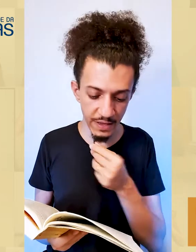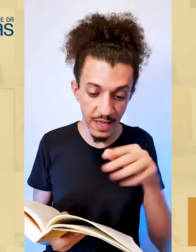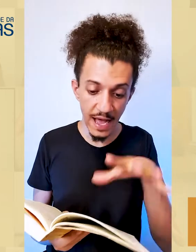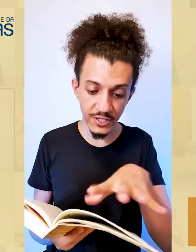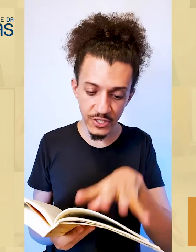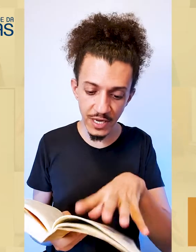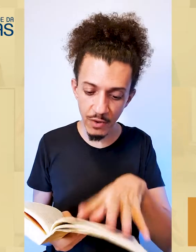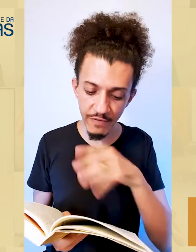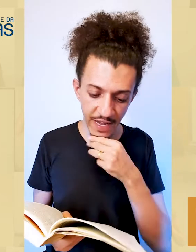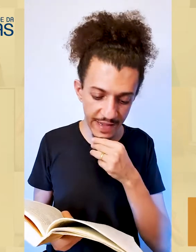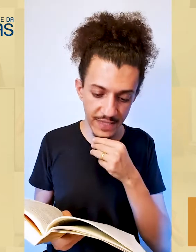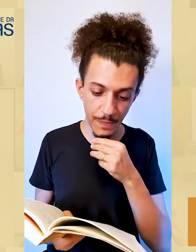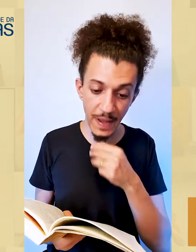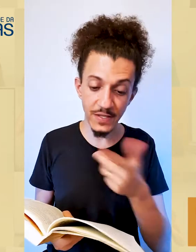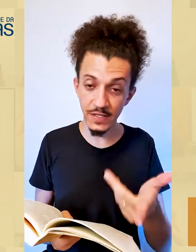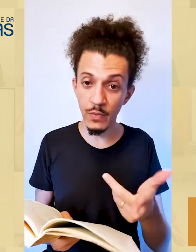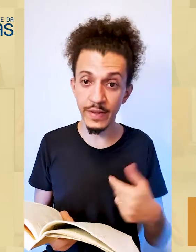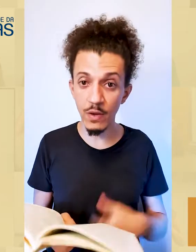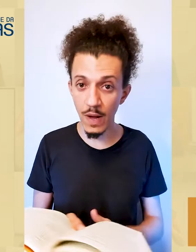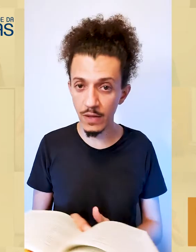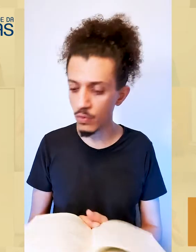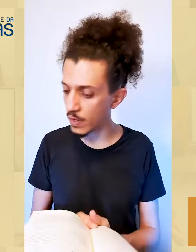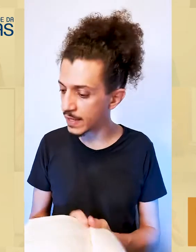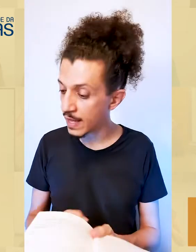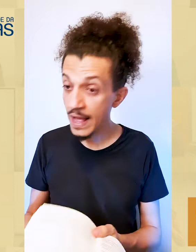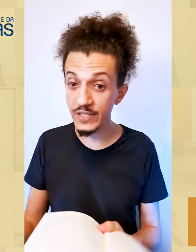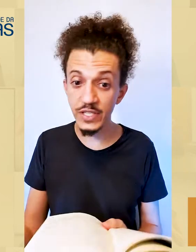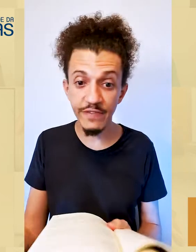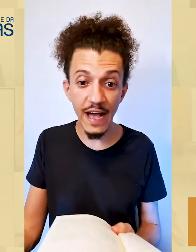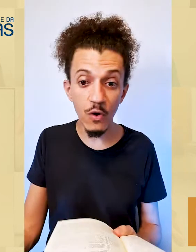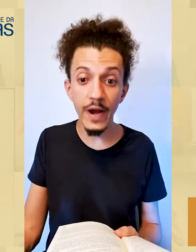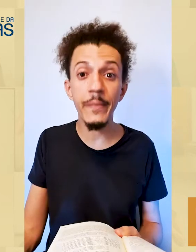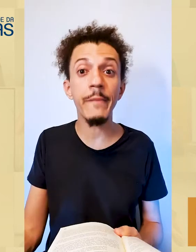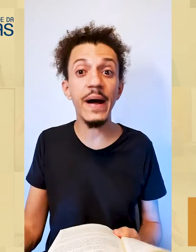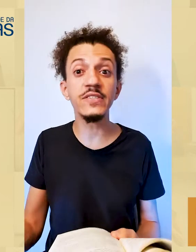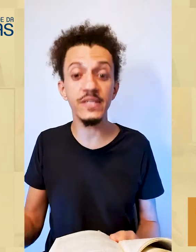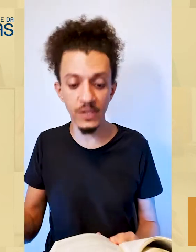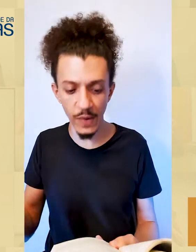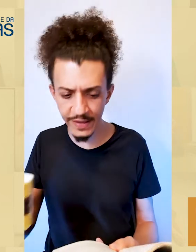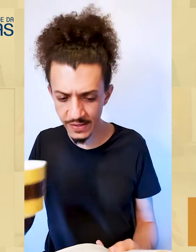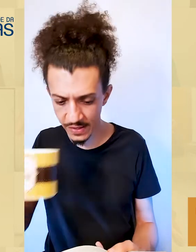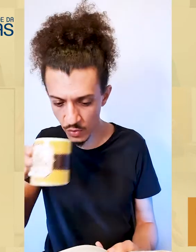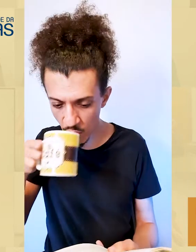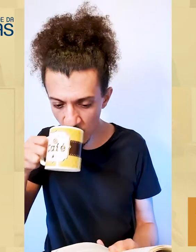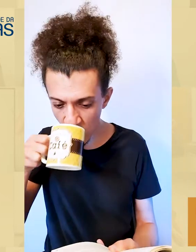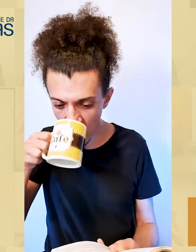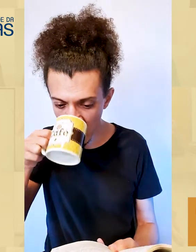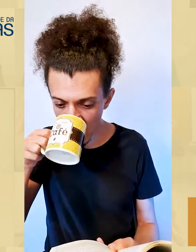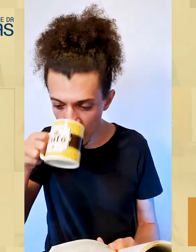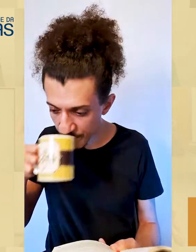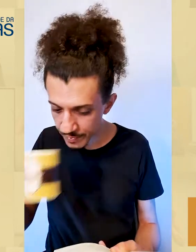escrita. A gente leu, na verdade, a página 54 ontem. A gente vai agora para a página 55.